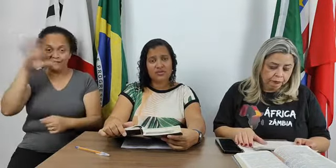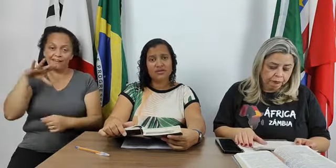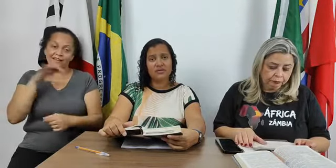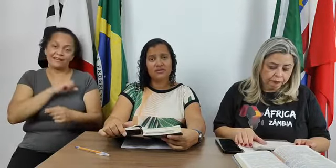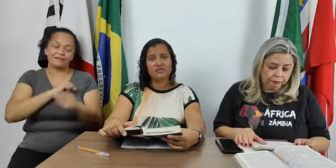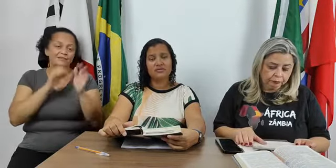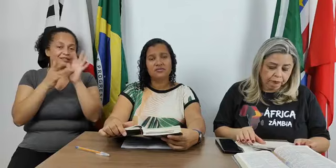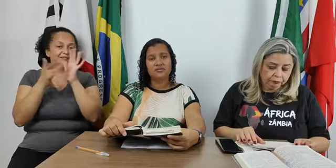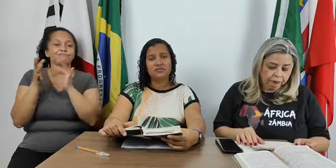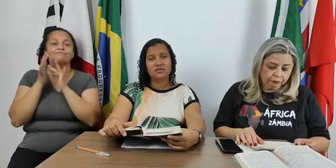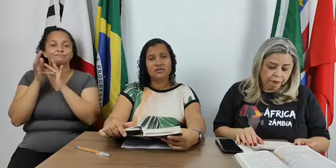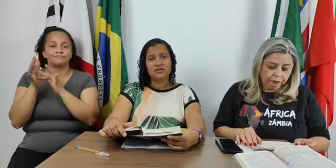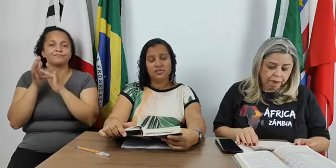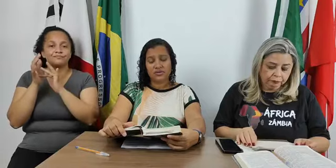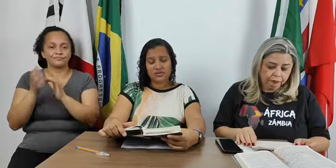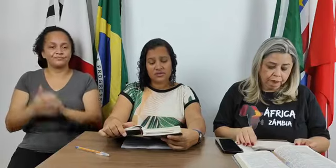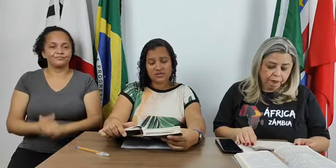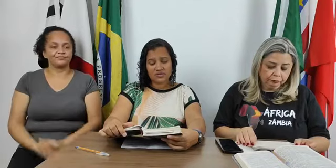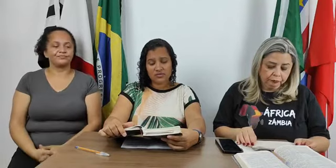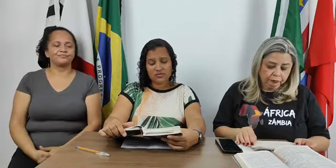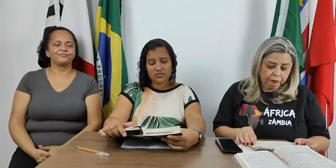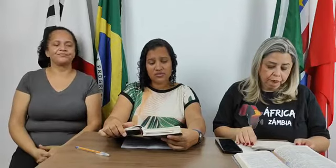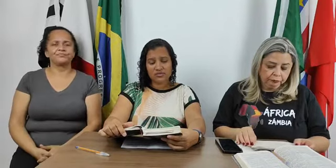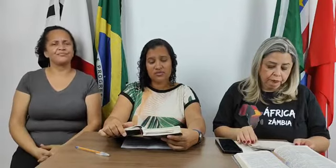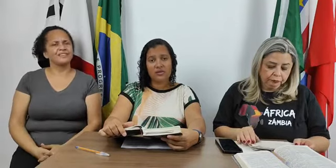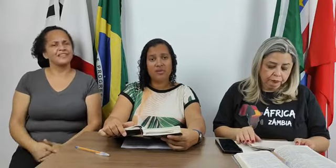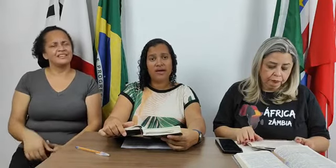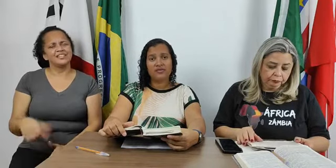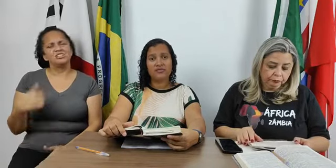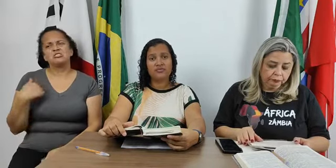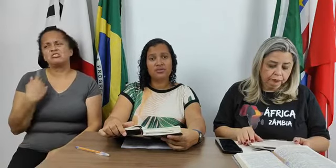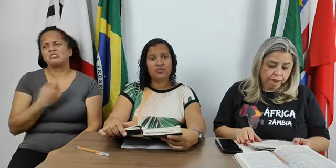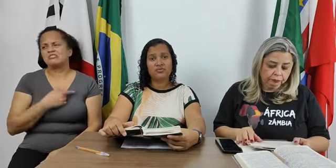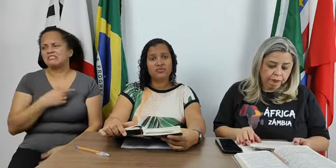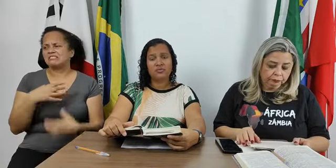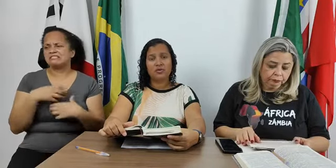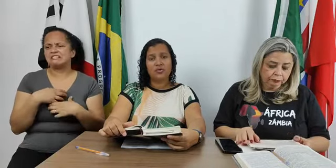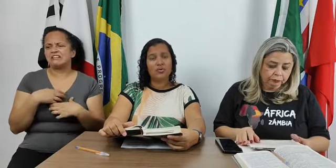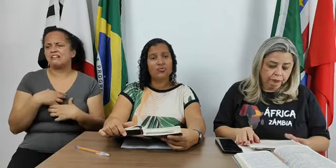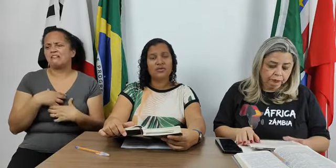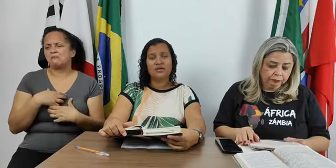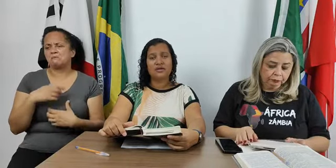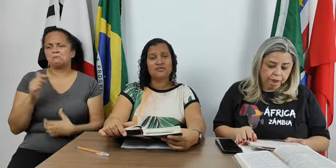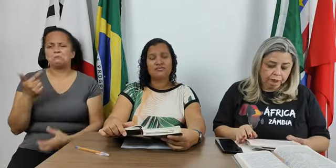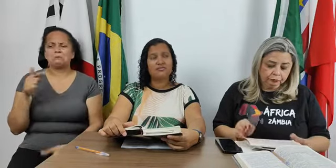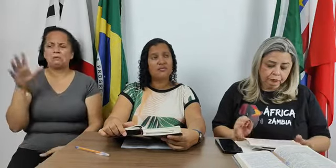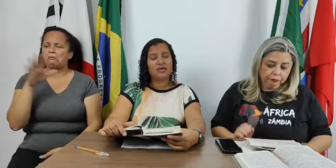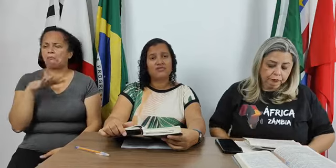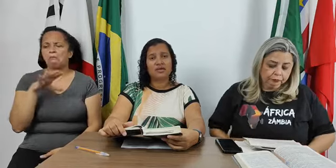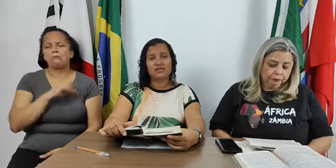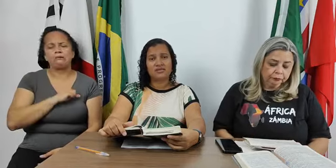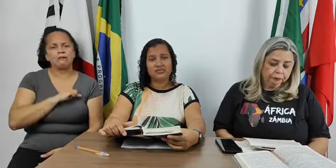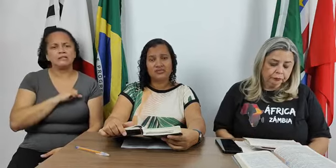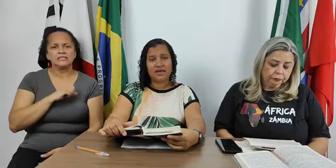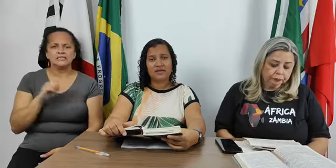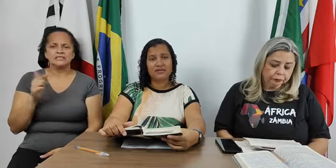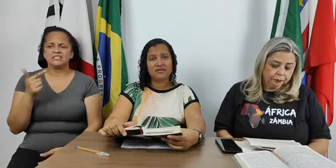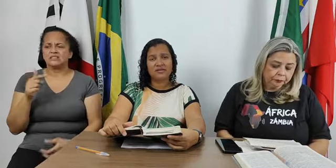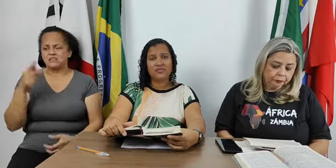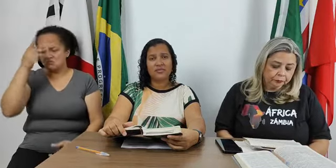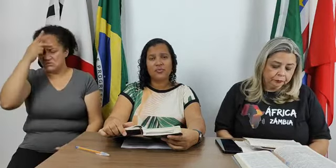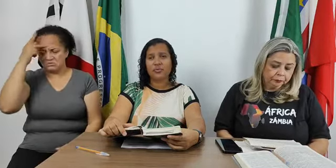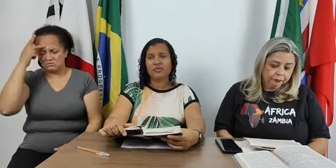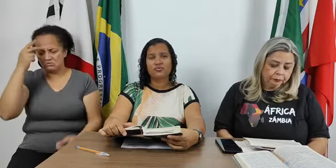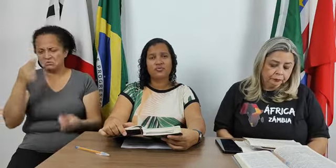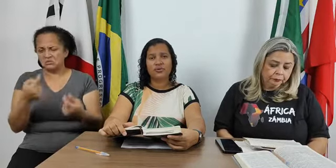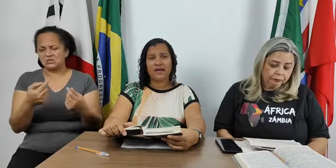falando aqui. Muitas vezes a gente não se sente amado, visto, ou porque cresceu num lar